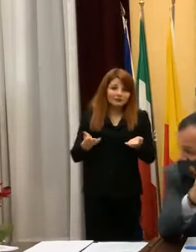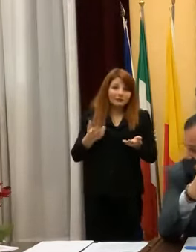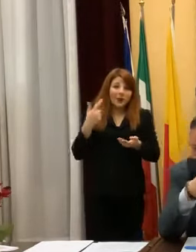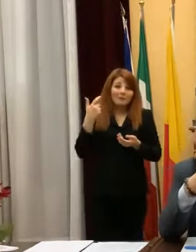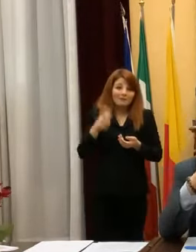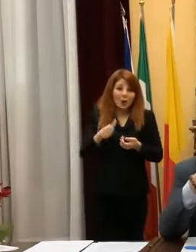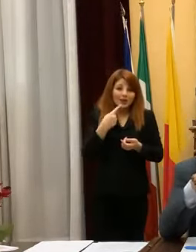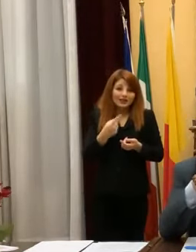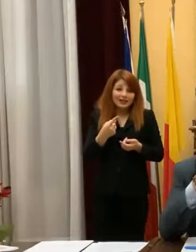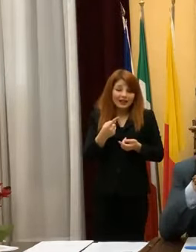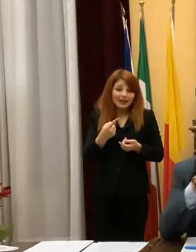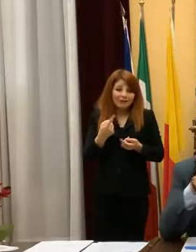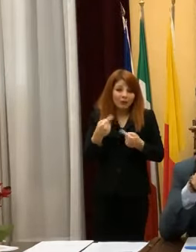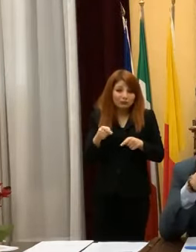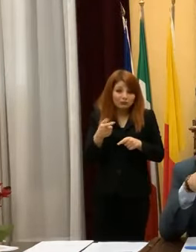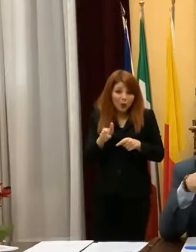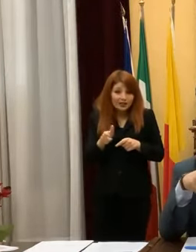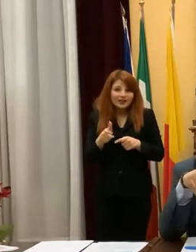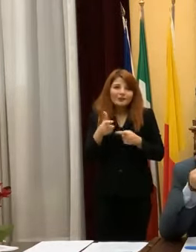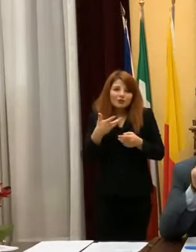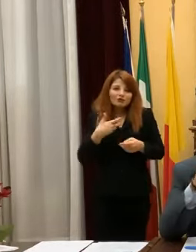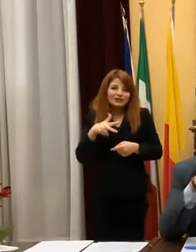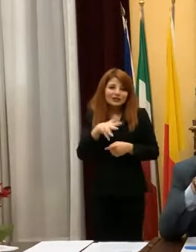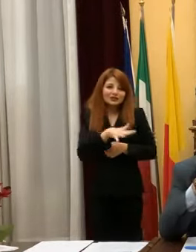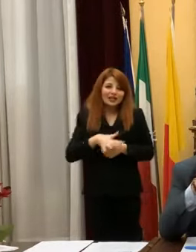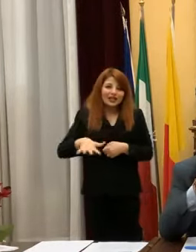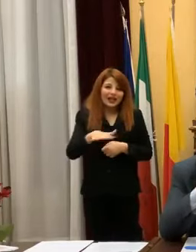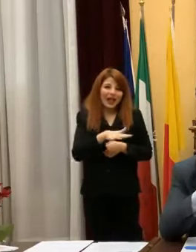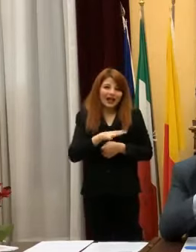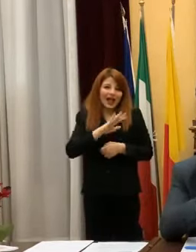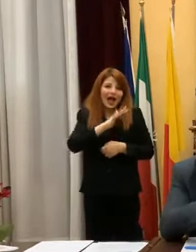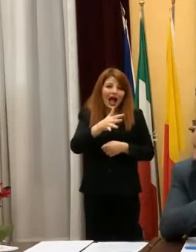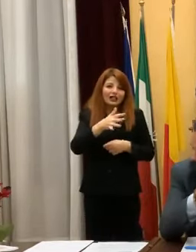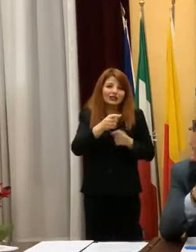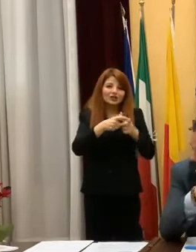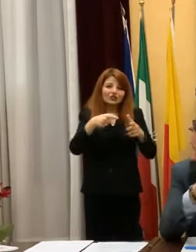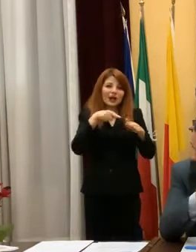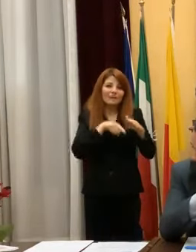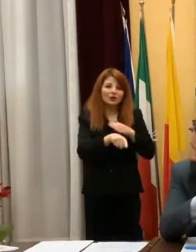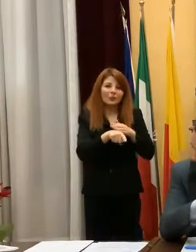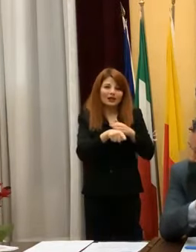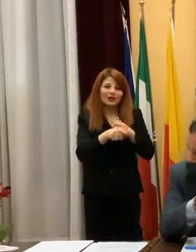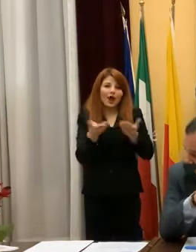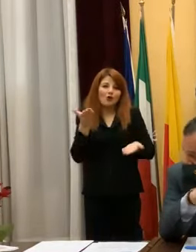parte dell'esposto che abbiamo chiuso, limeremo in questo weekend,